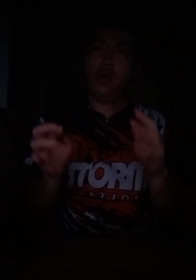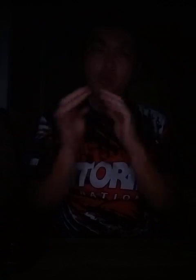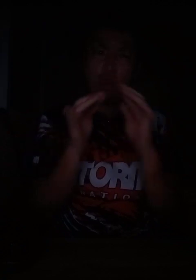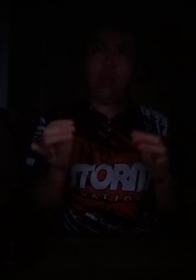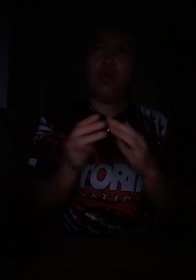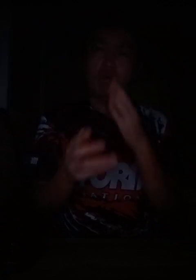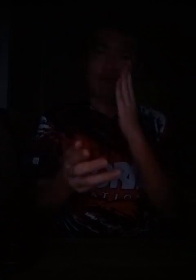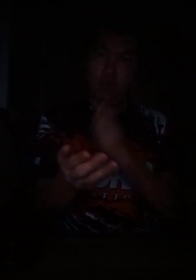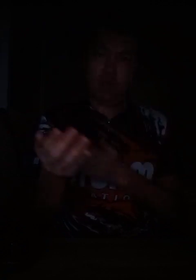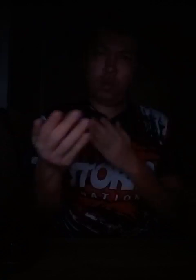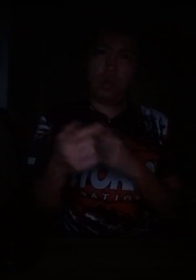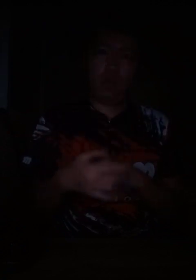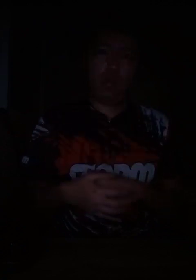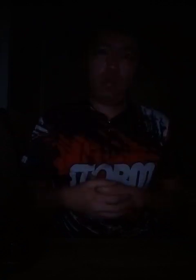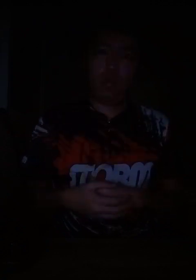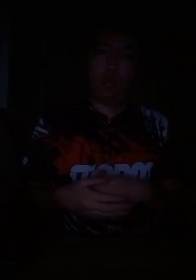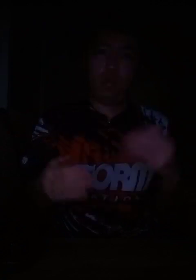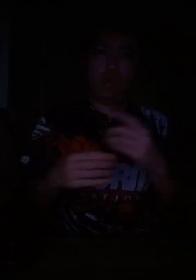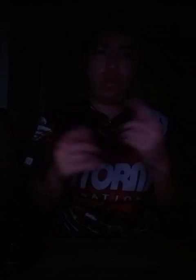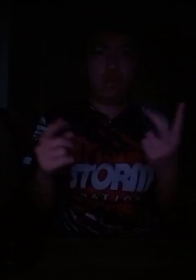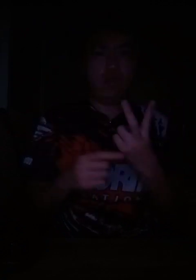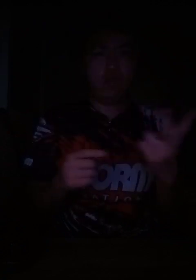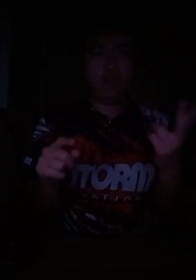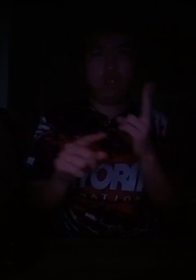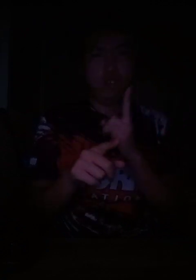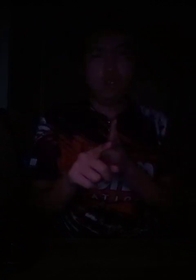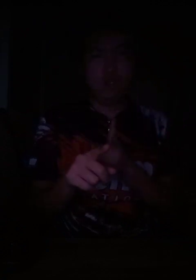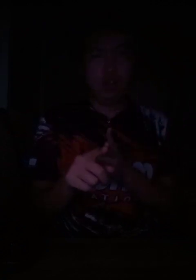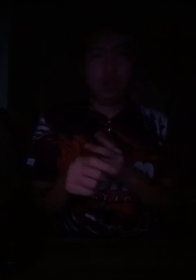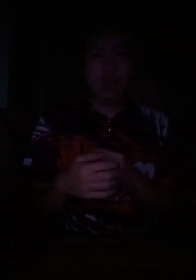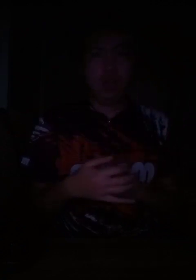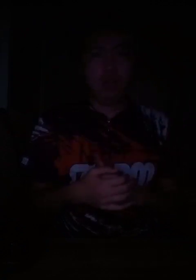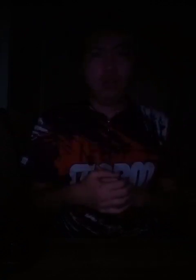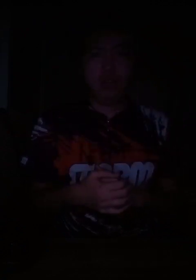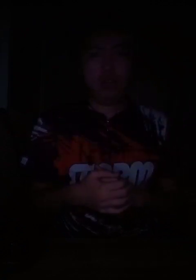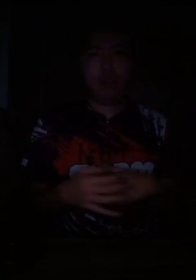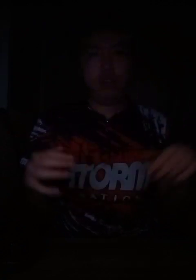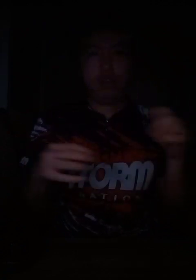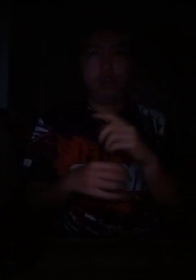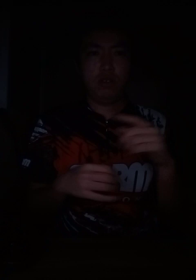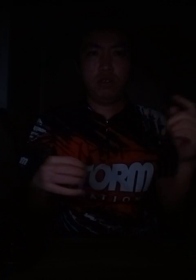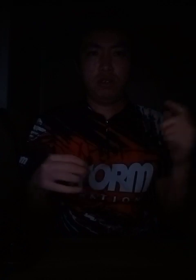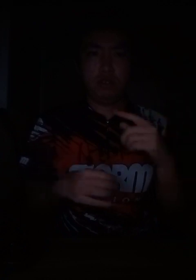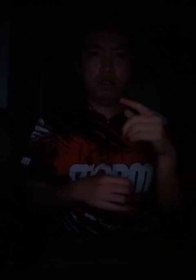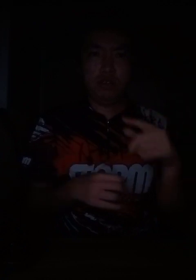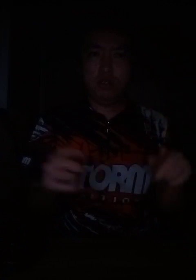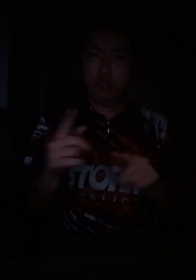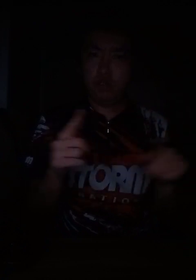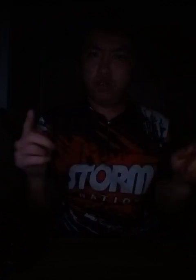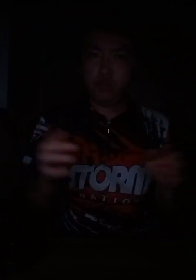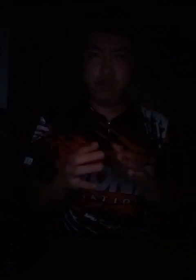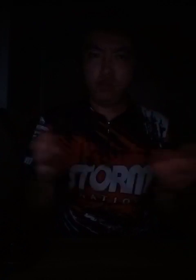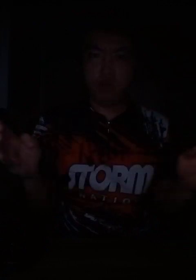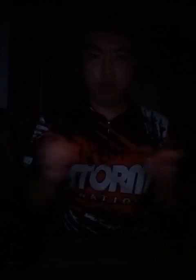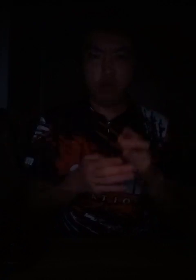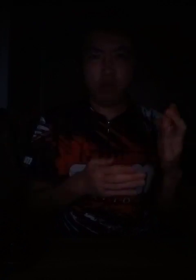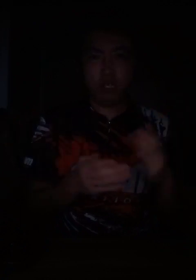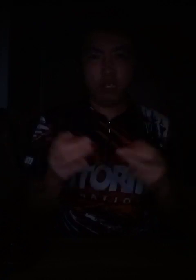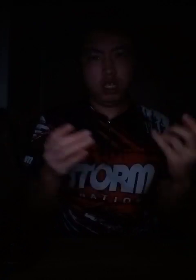모두 통제되고 항공기 2편이 결항됐습니다. 설악과 태백 등 9개 국립공원, 241개